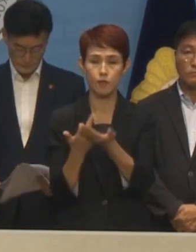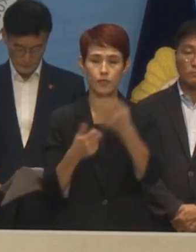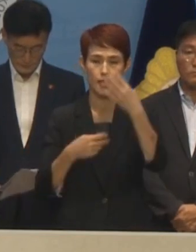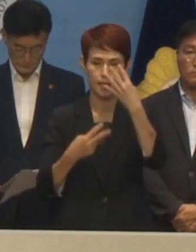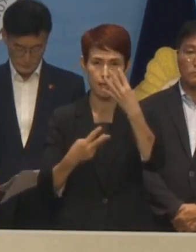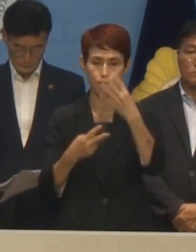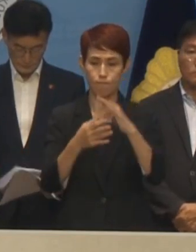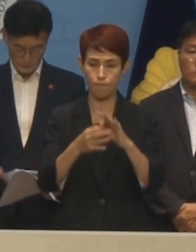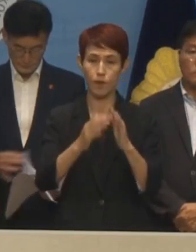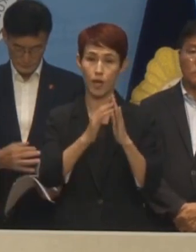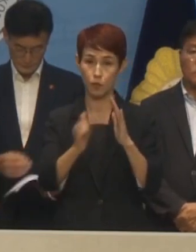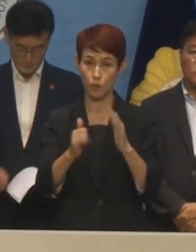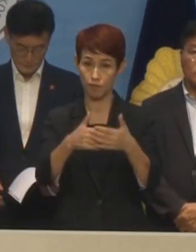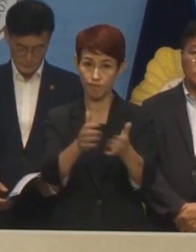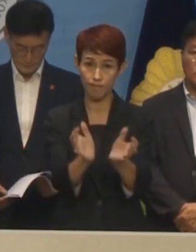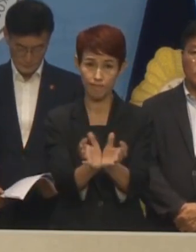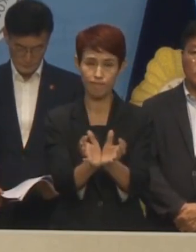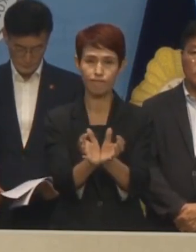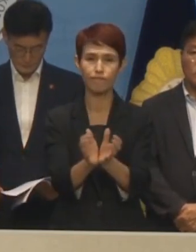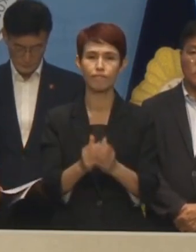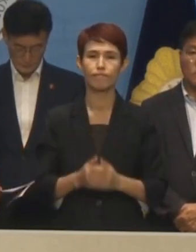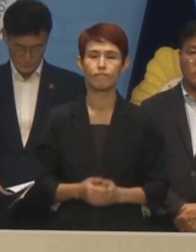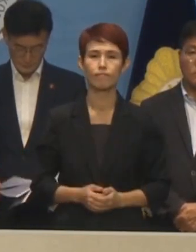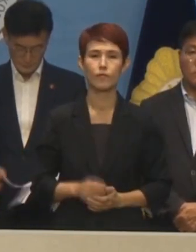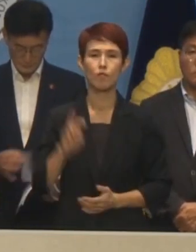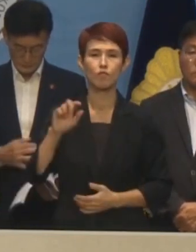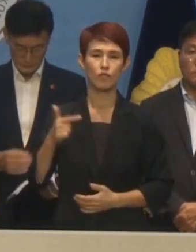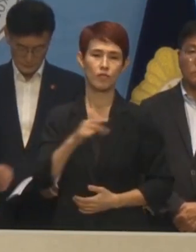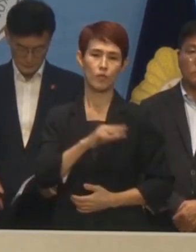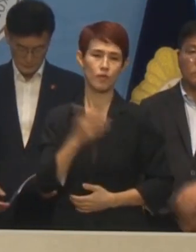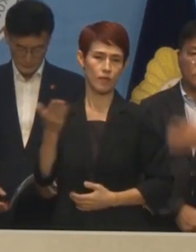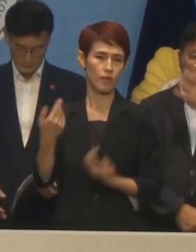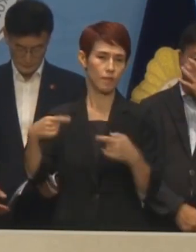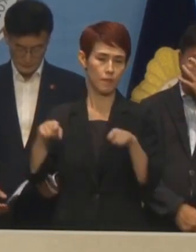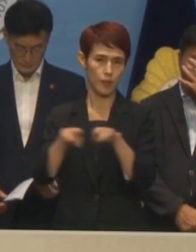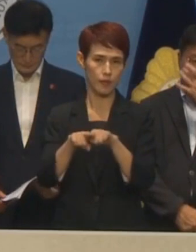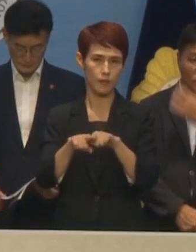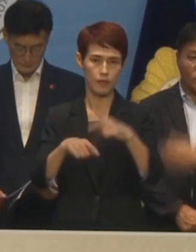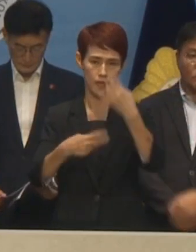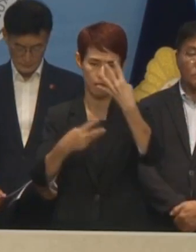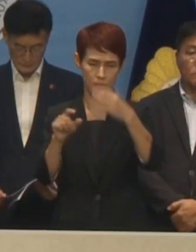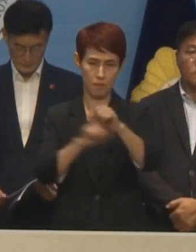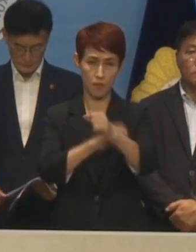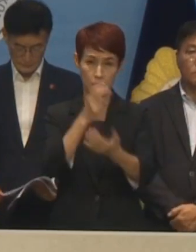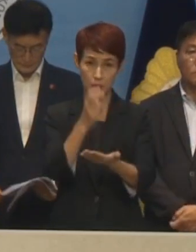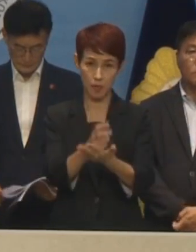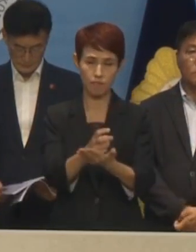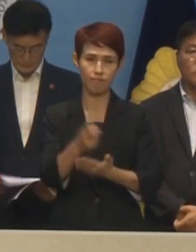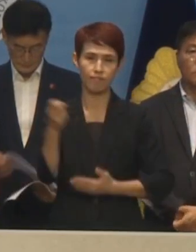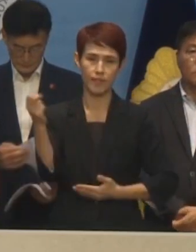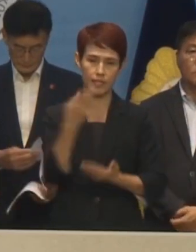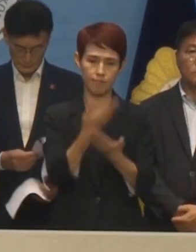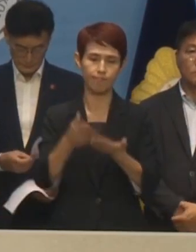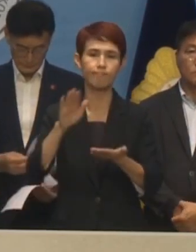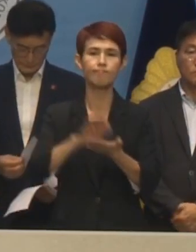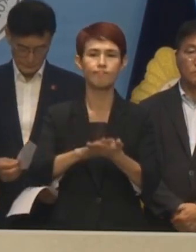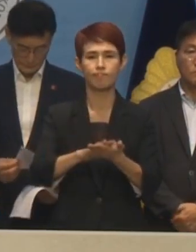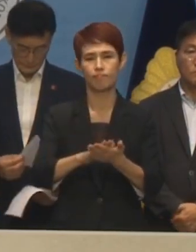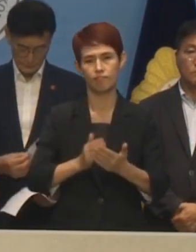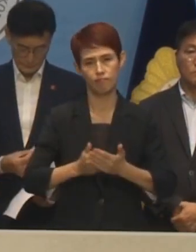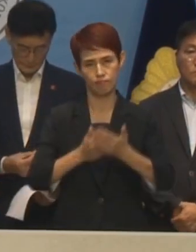유족회는 더불어민주당 문대림 국회의원과 함께 4.3 특별법을 또다시 개정하려고